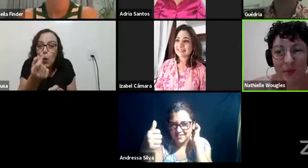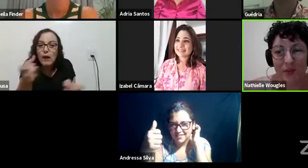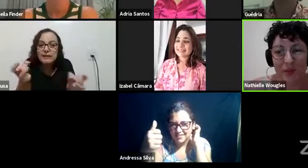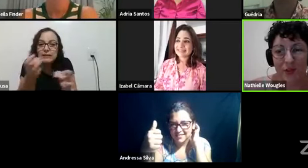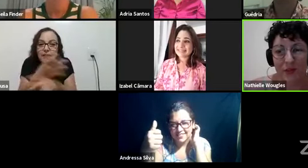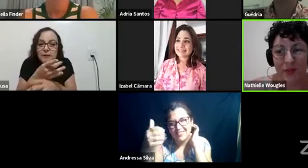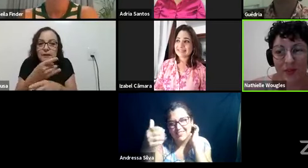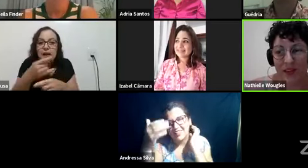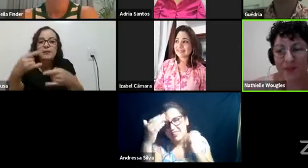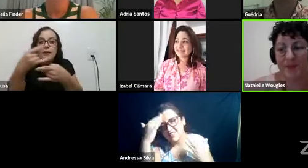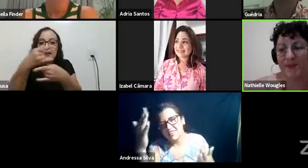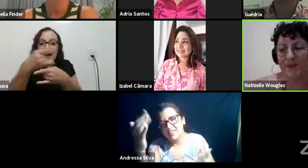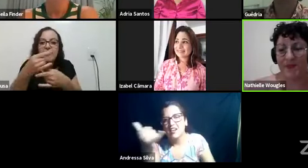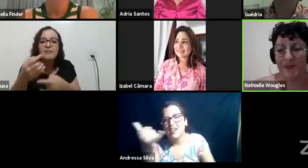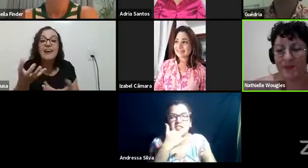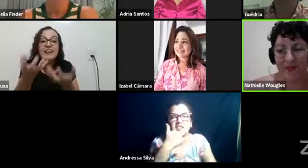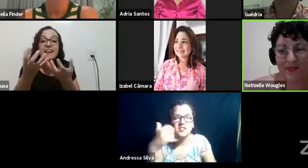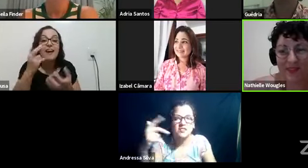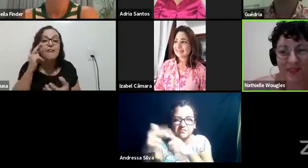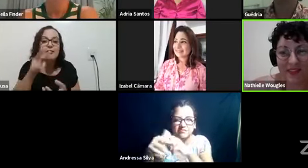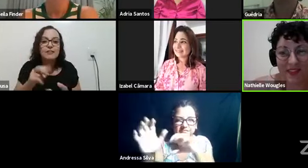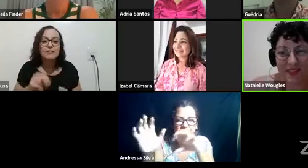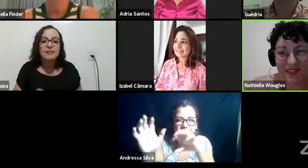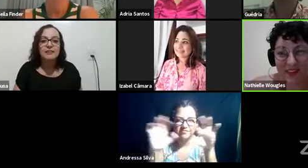gente queria muito te ouvir.